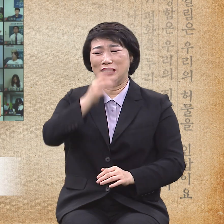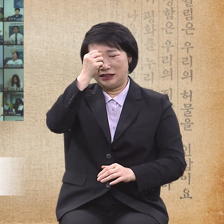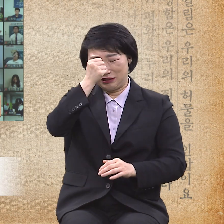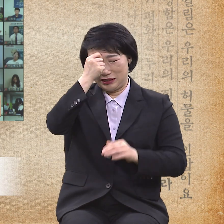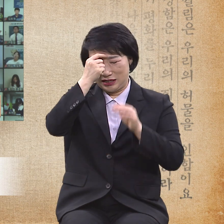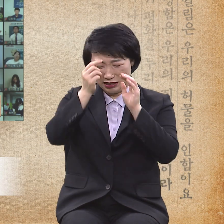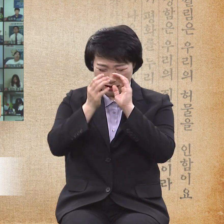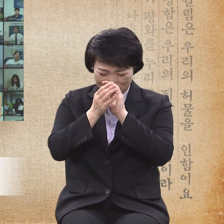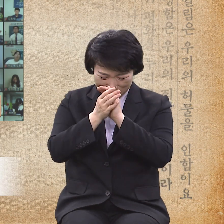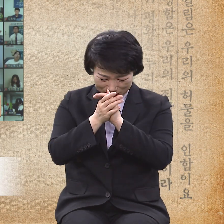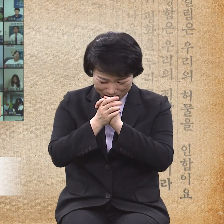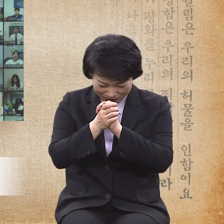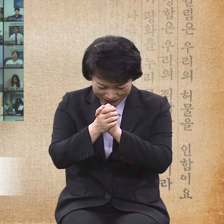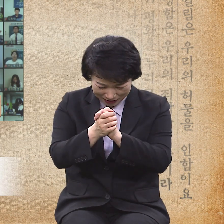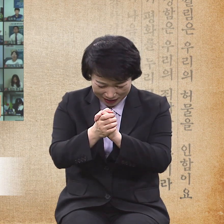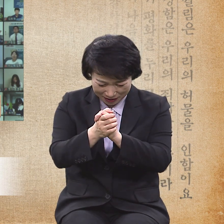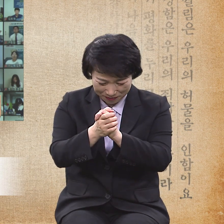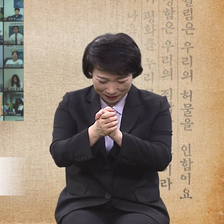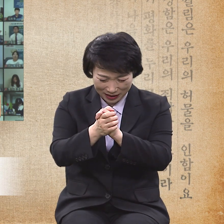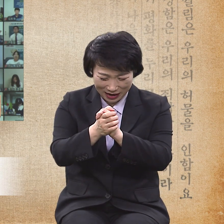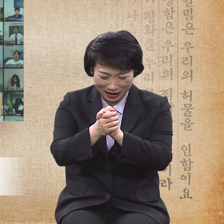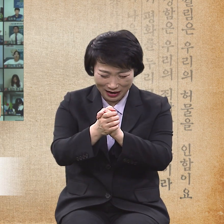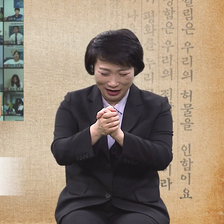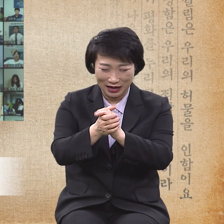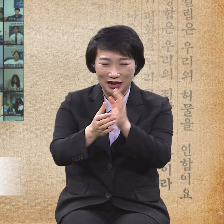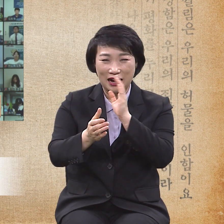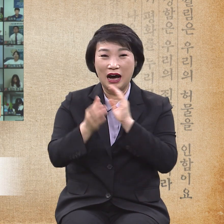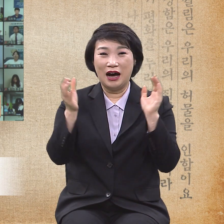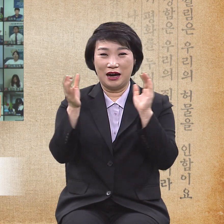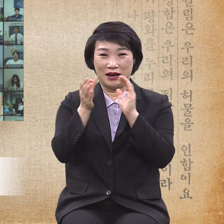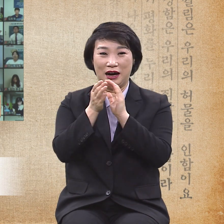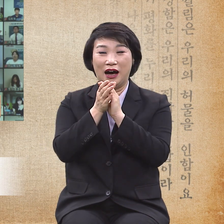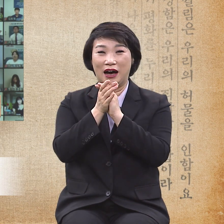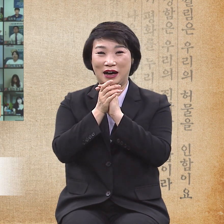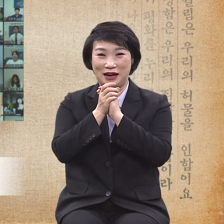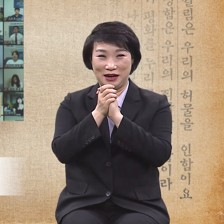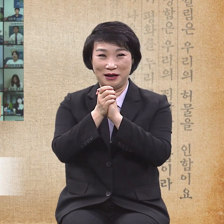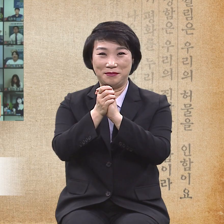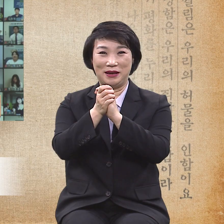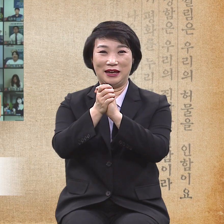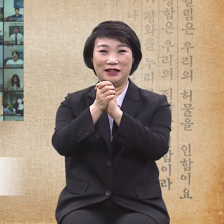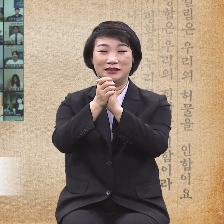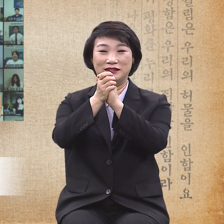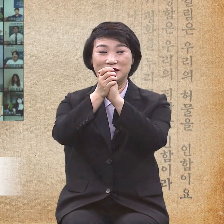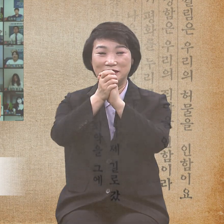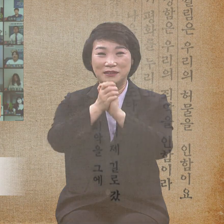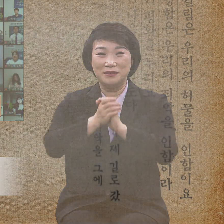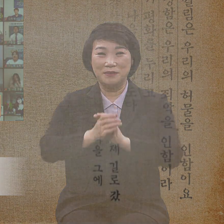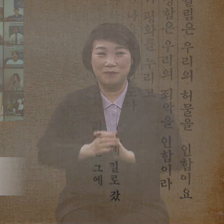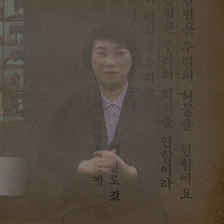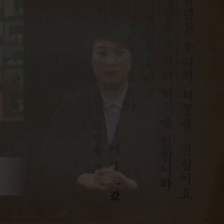예수님 이름으로 기도드리옵나이다. 아멘.